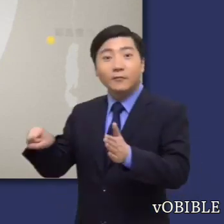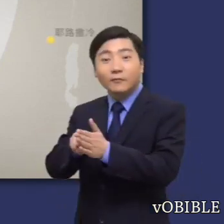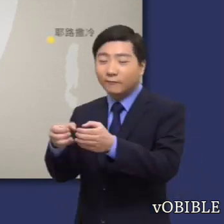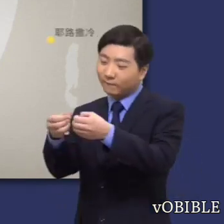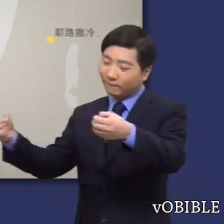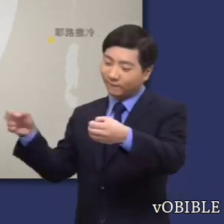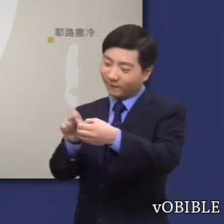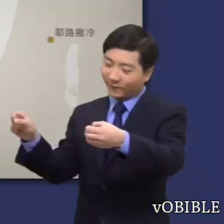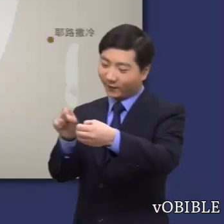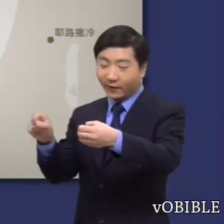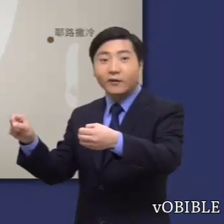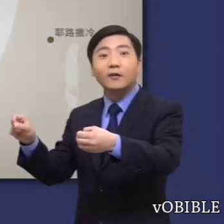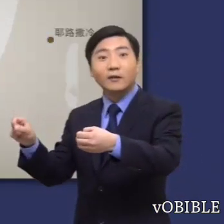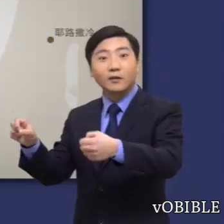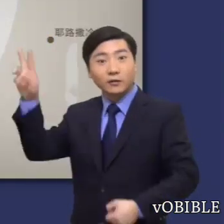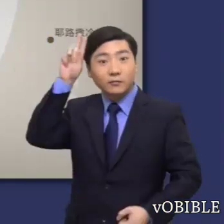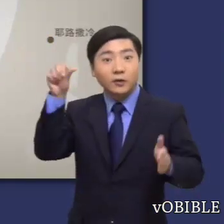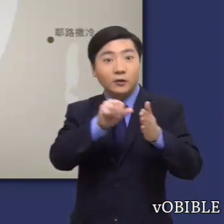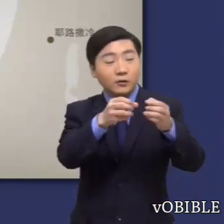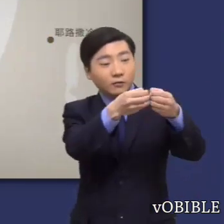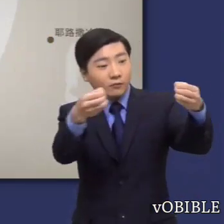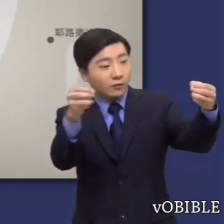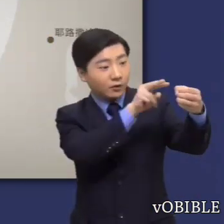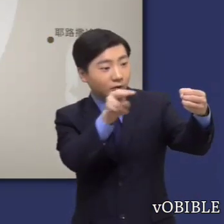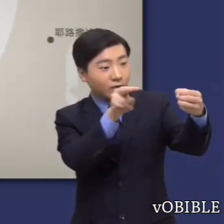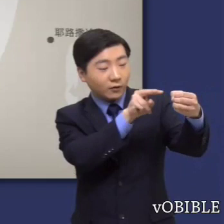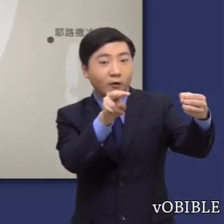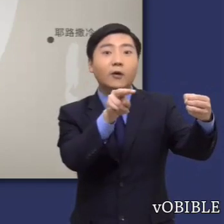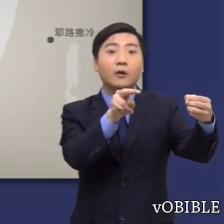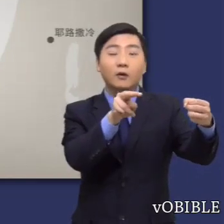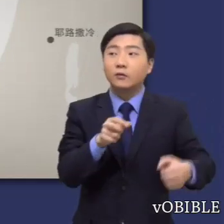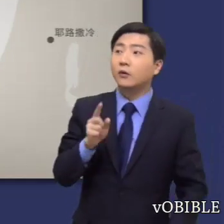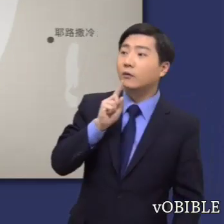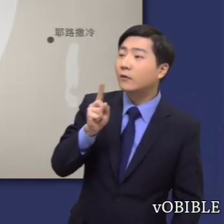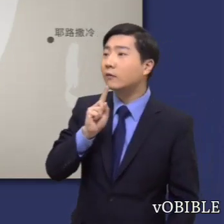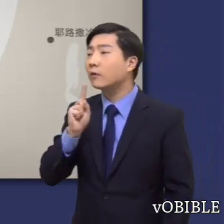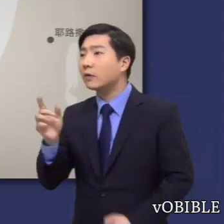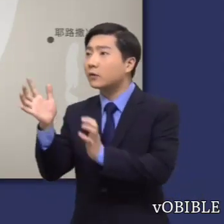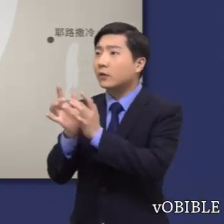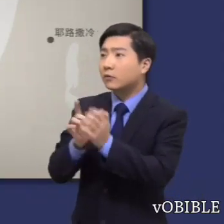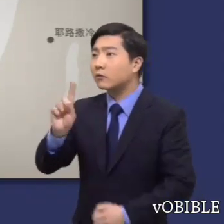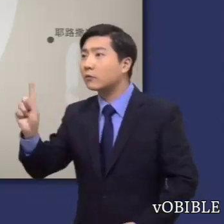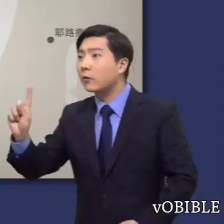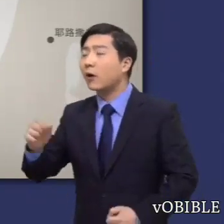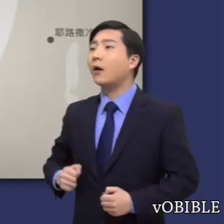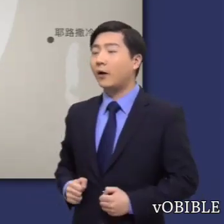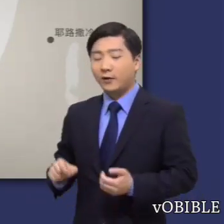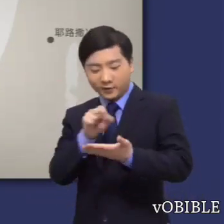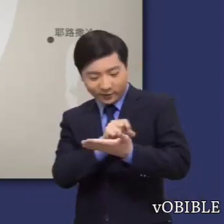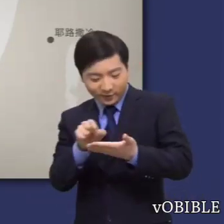路加写下福音书时，除了参考马太福音，也在圣灵的指引下访问见过耶稣的